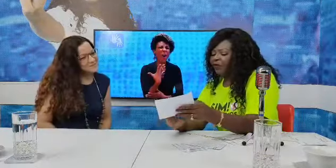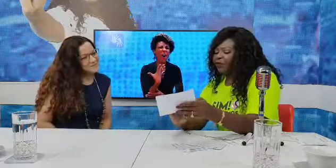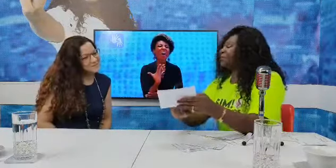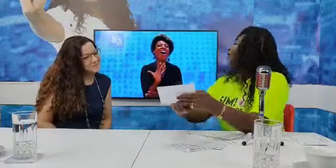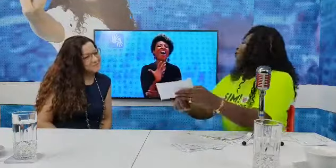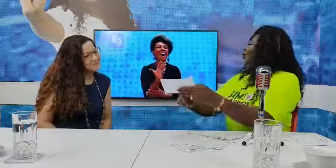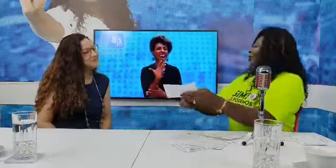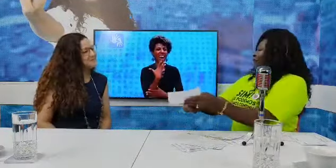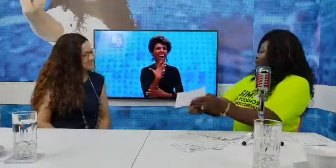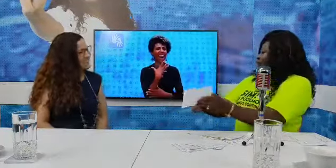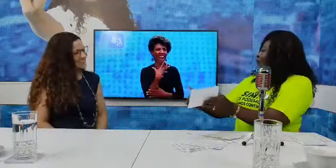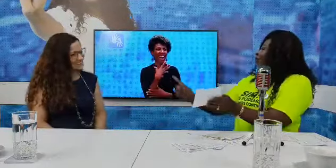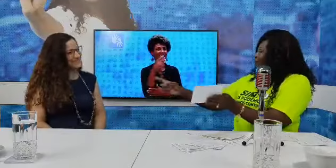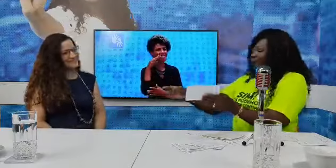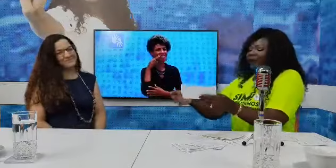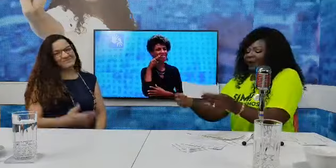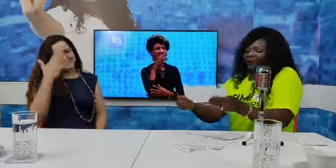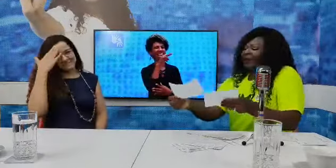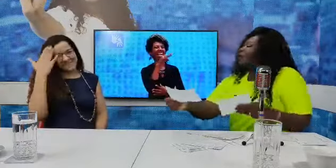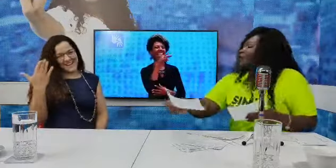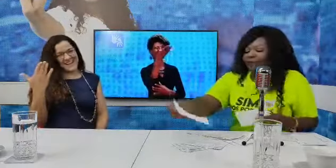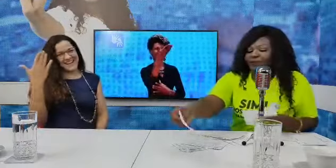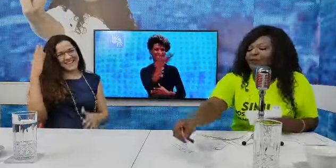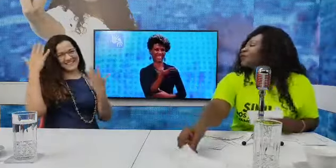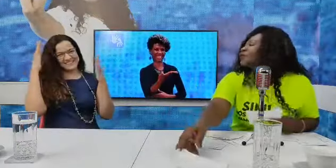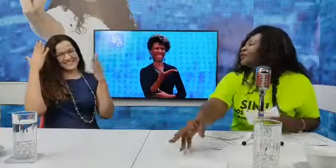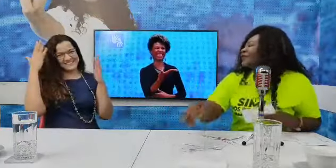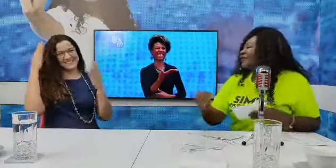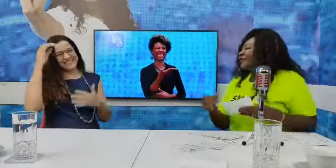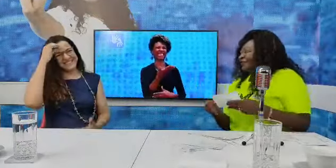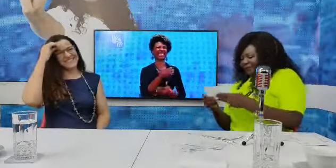ver você no programa. Tá falando que foi...